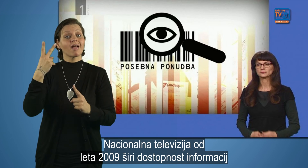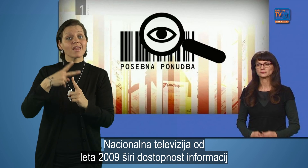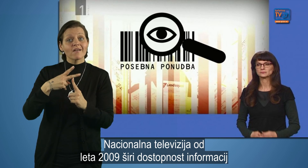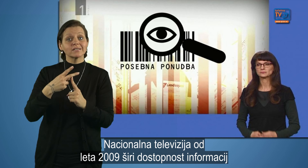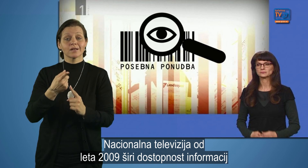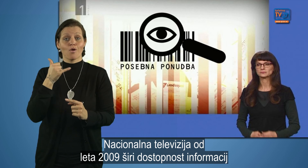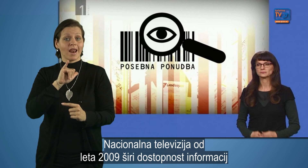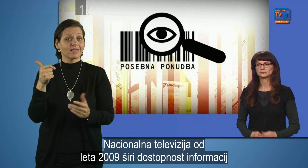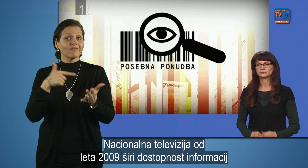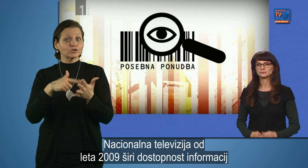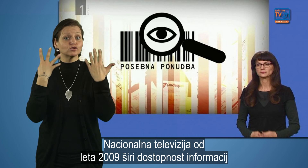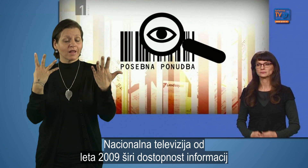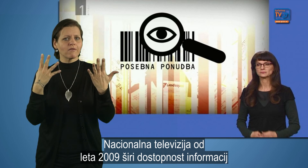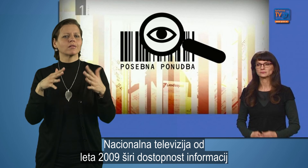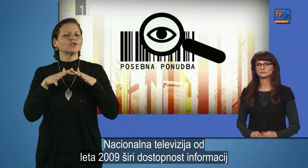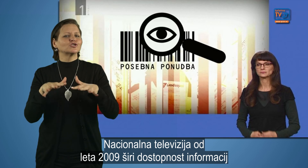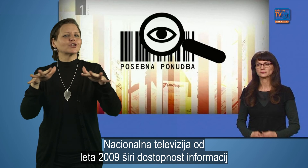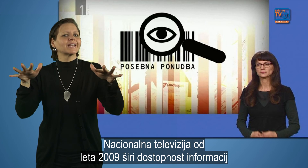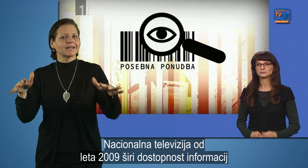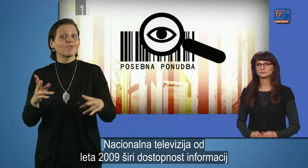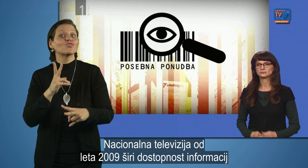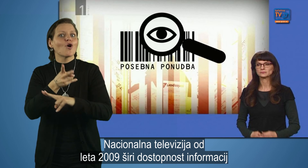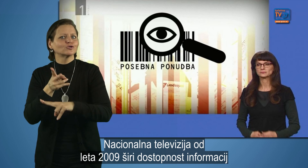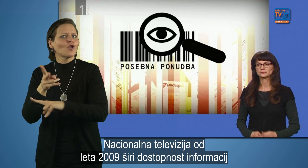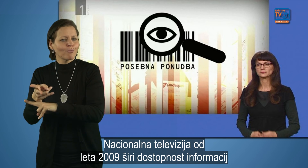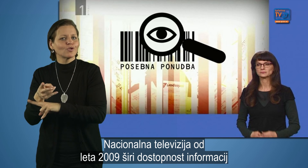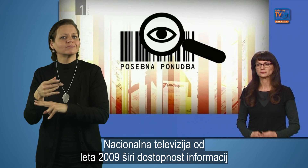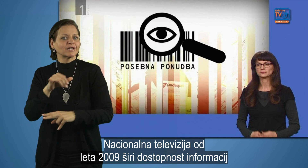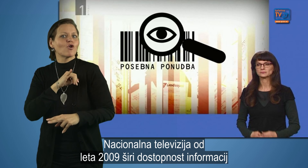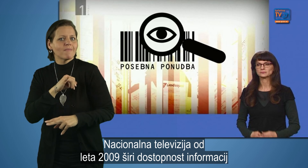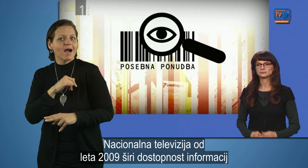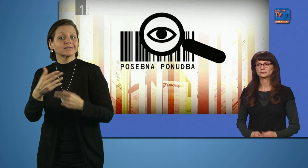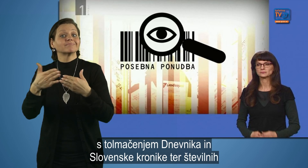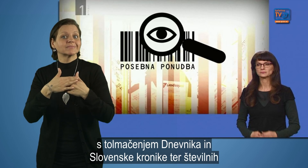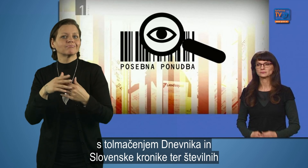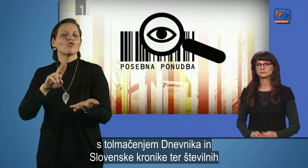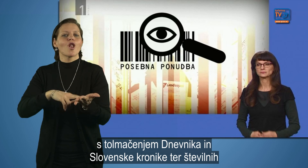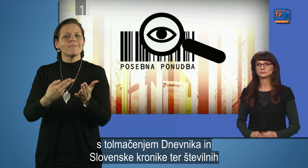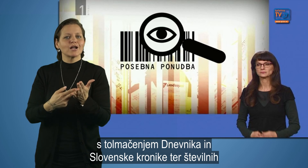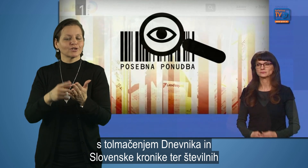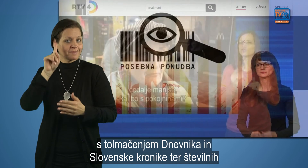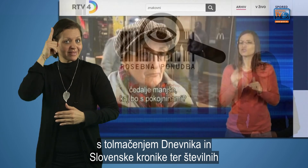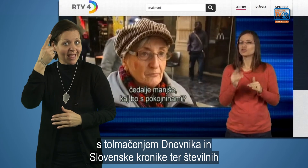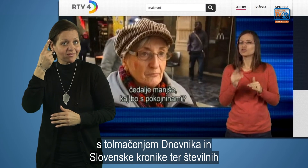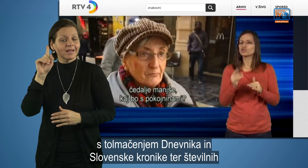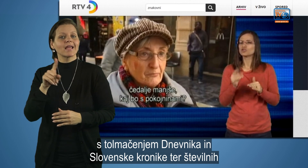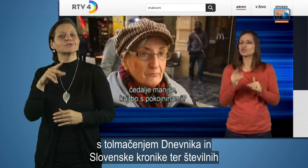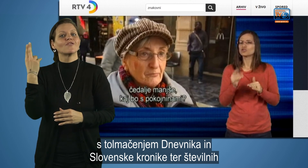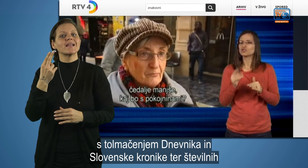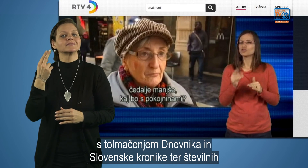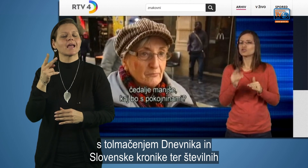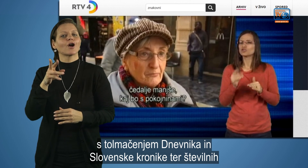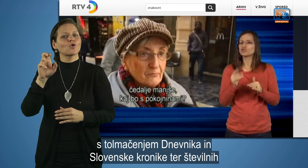Nacionalna televizija od leta 2009 širi dostopnost informacij s tolmačenjem Dnevnika in Slovenske